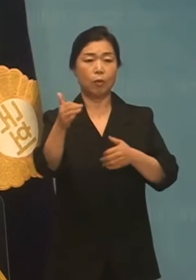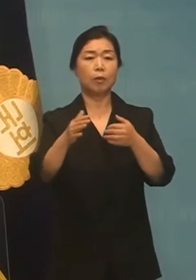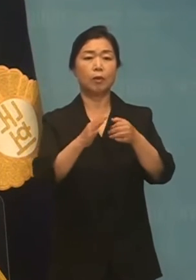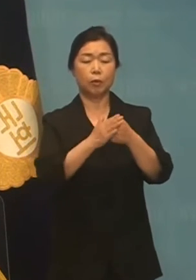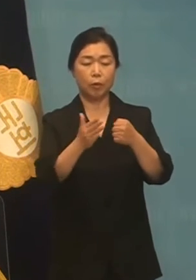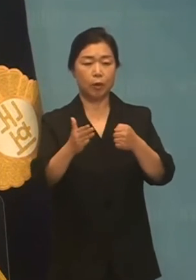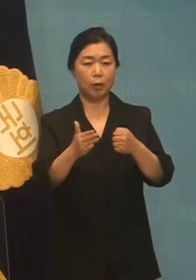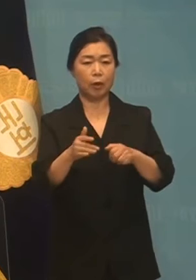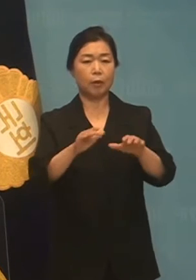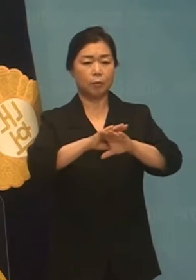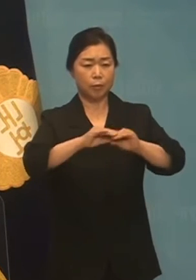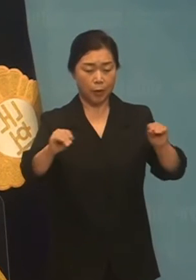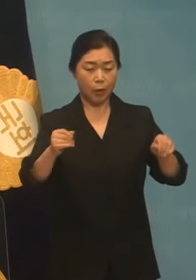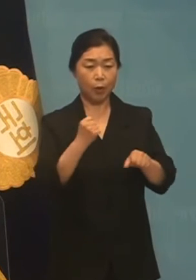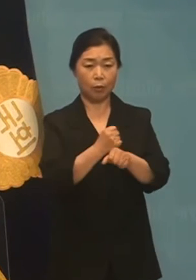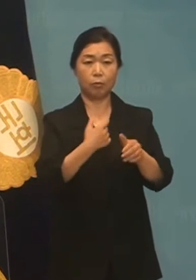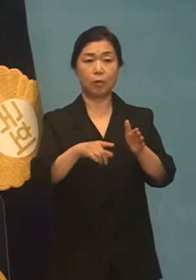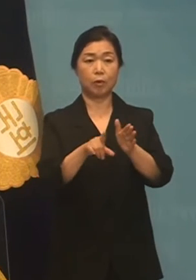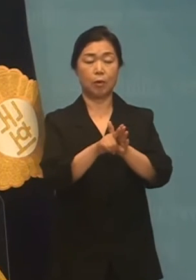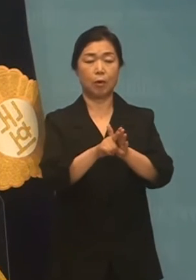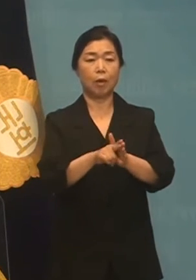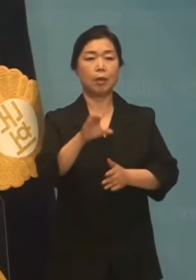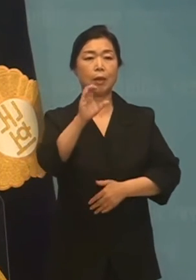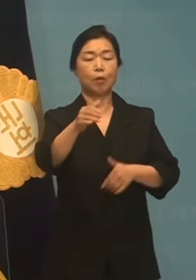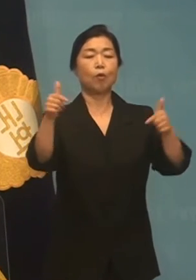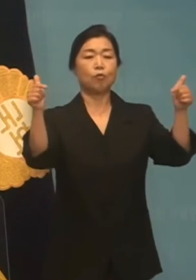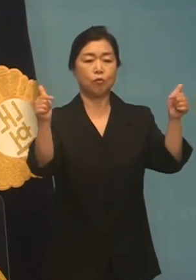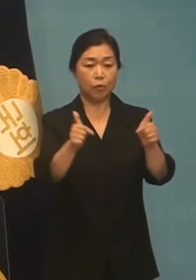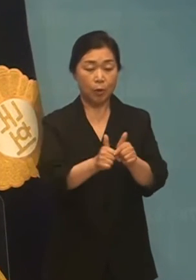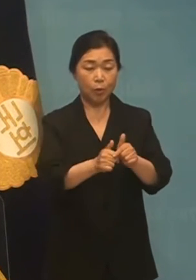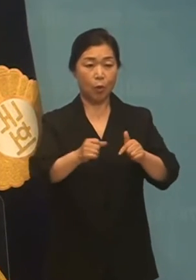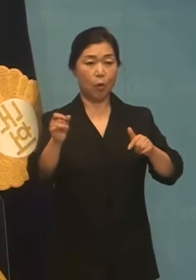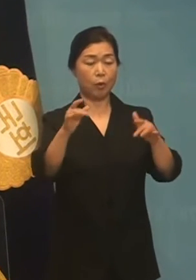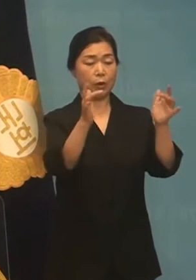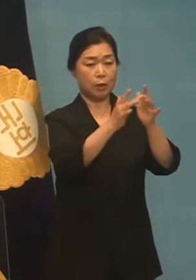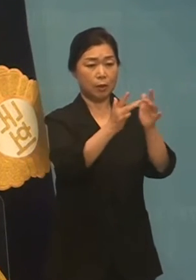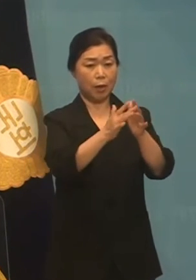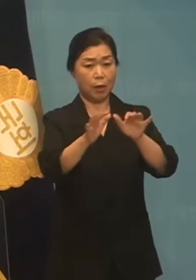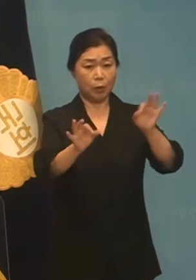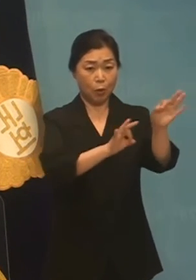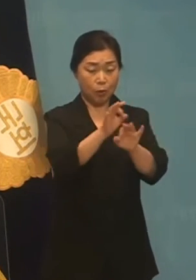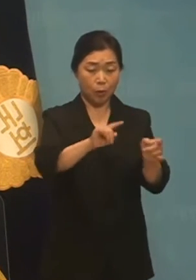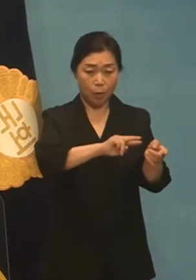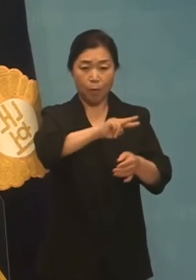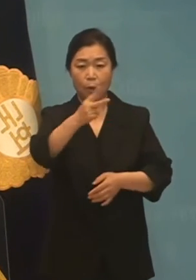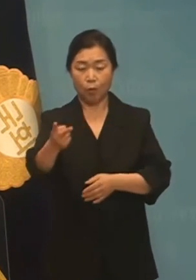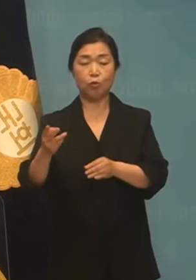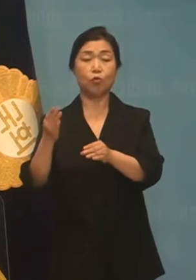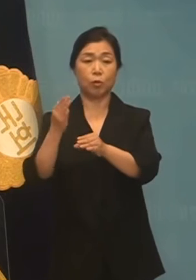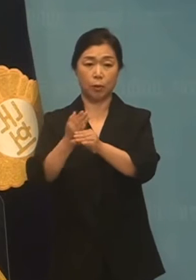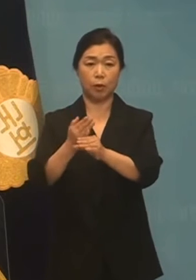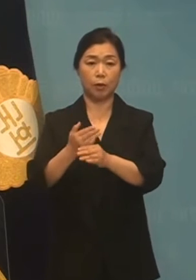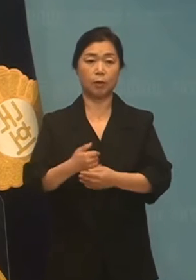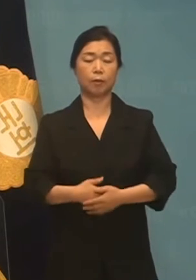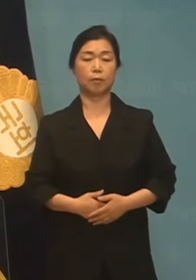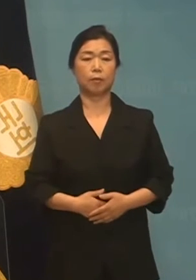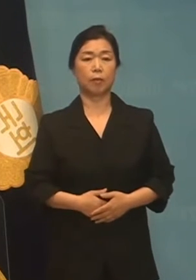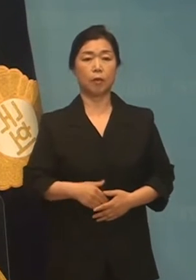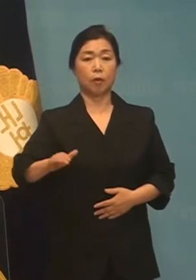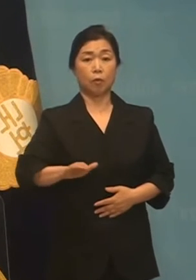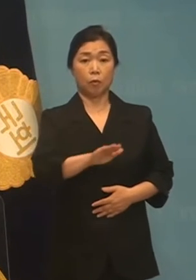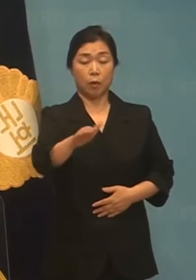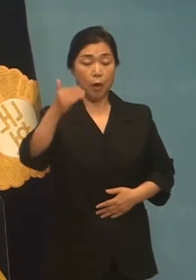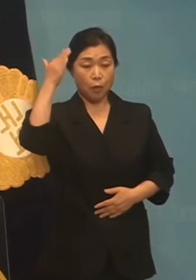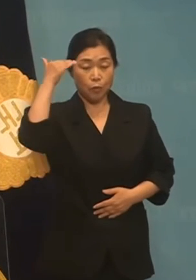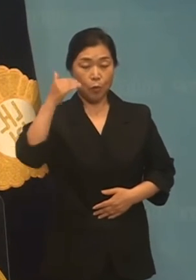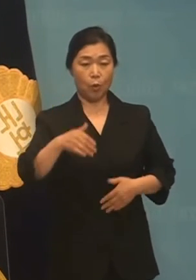인한 충격을 극복하기 위해 탄소중립 디지털 경제로의 전환이 가속화되고 있습니다. 우리나라도